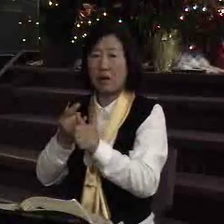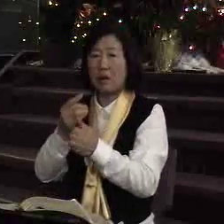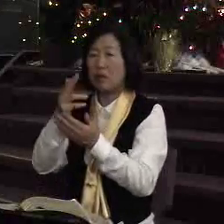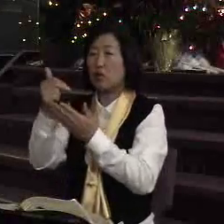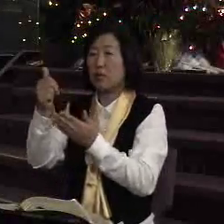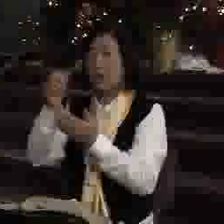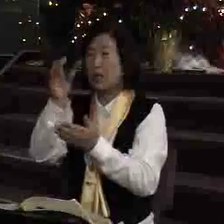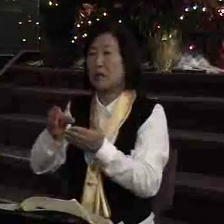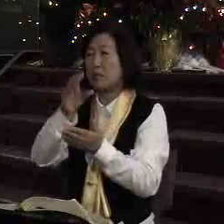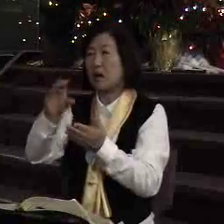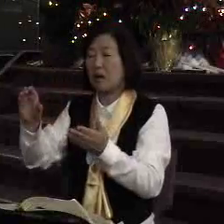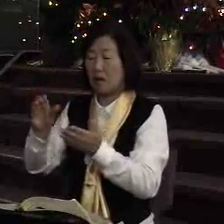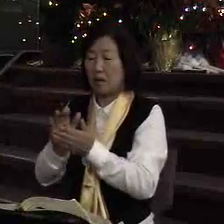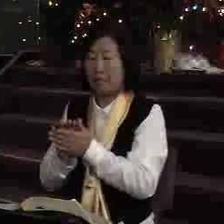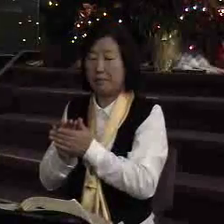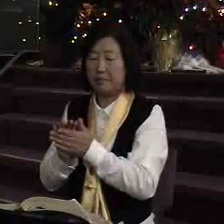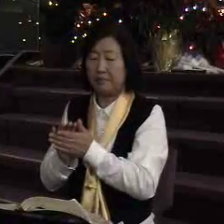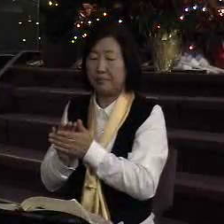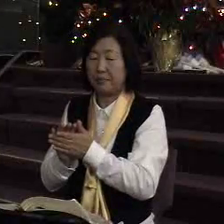주님의 십자가가